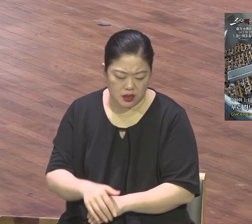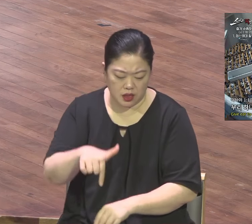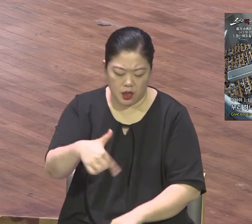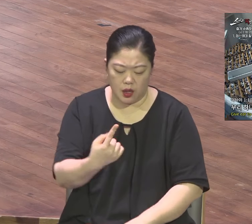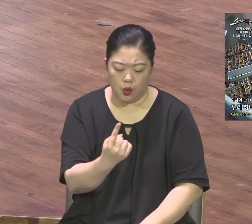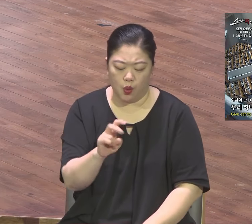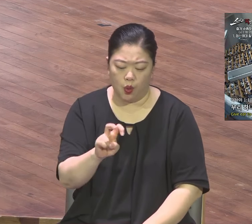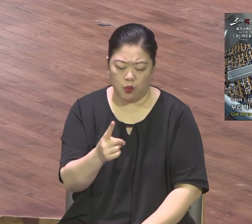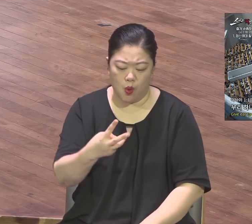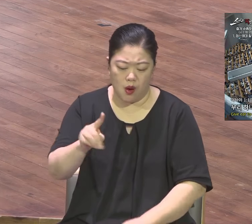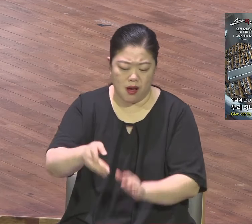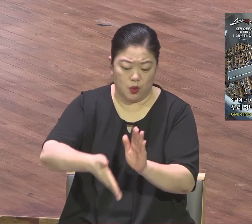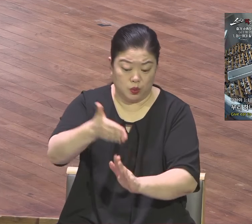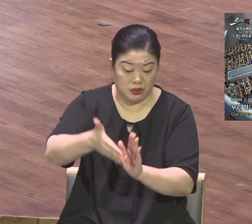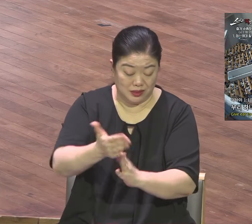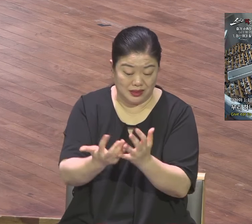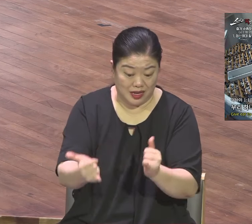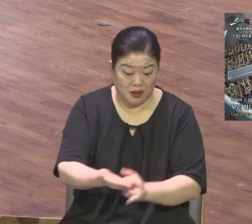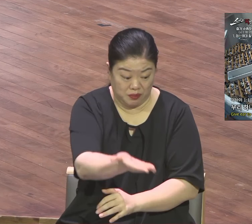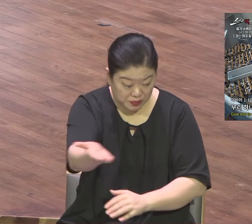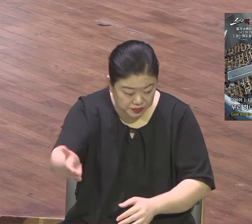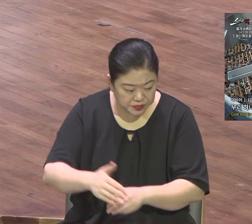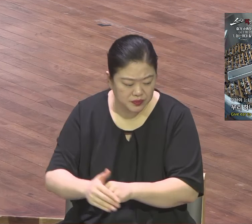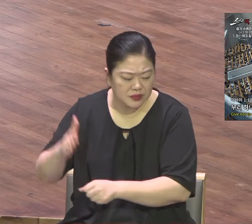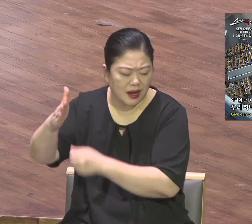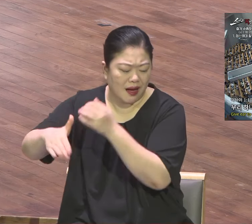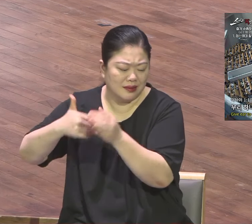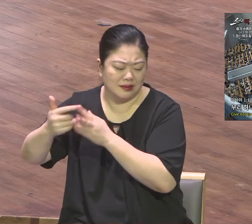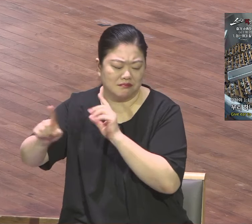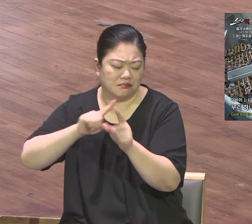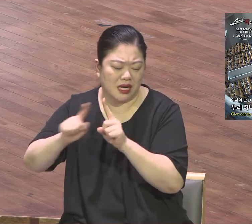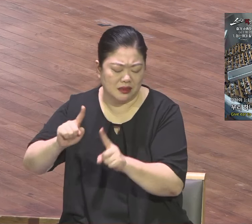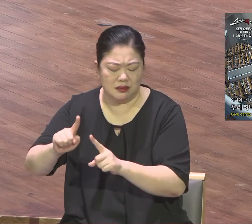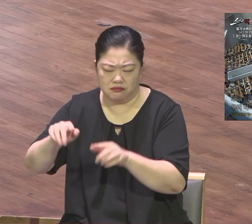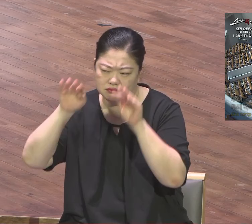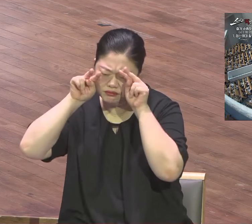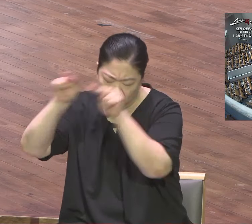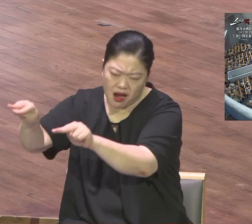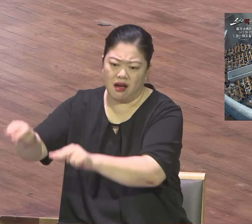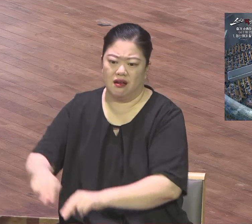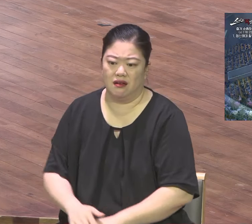백성아 우리 하나님의 법에 귀를 기울일지어다.